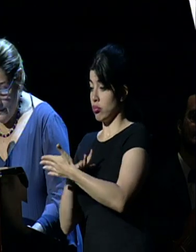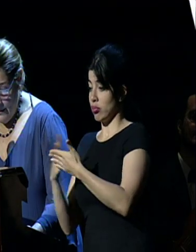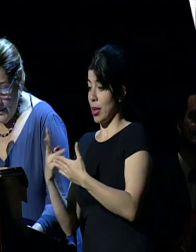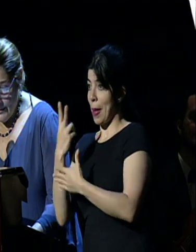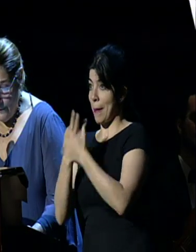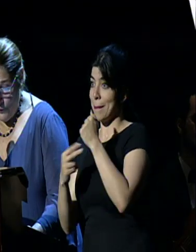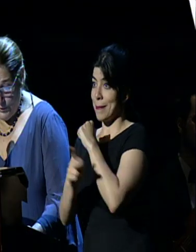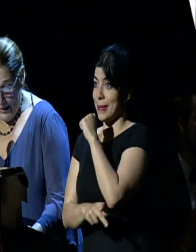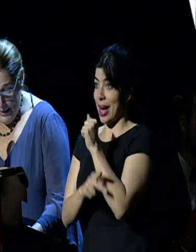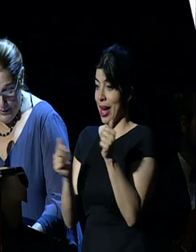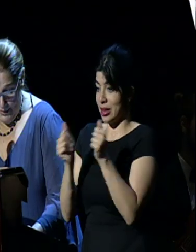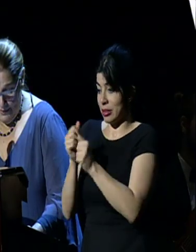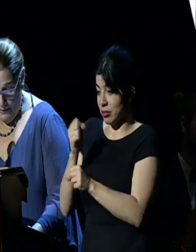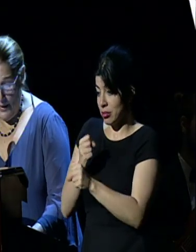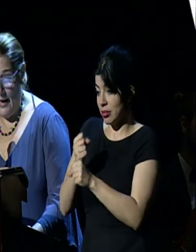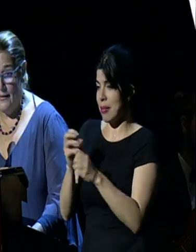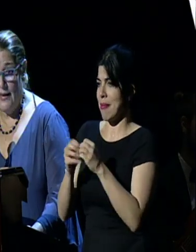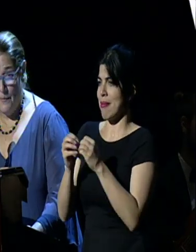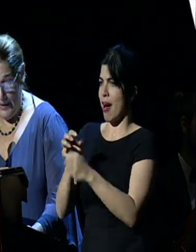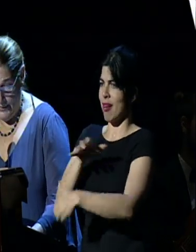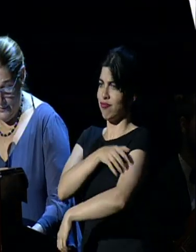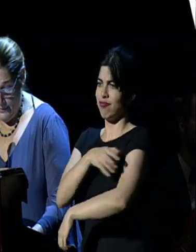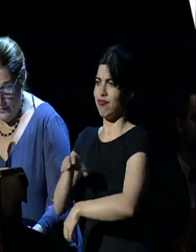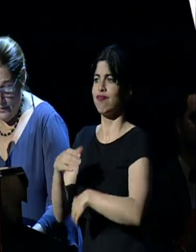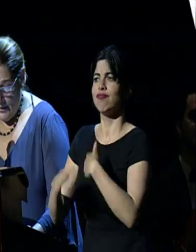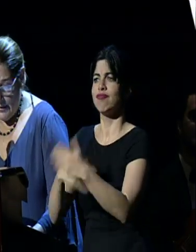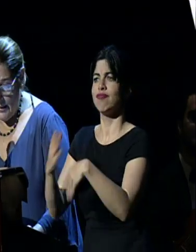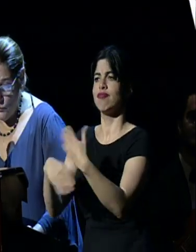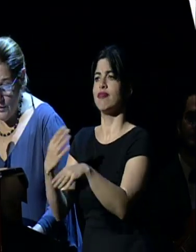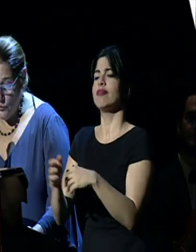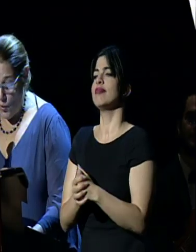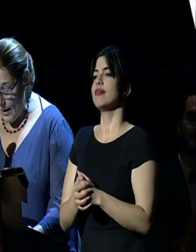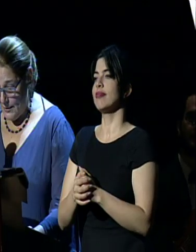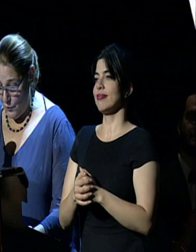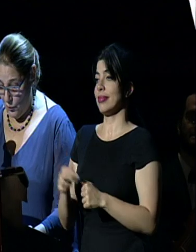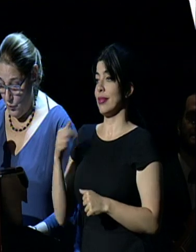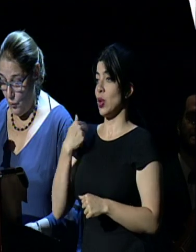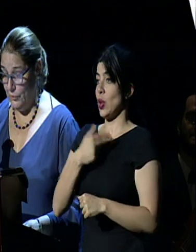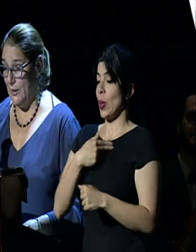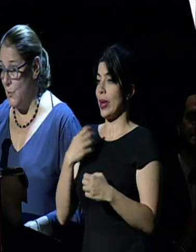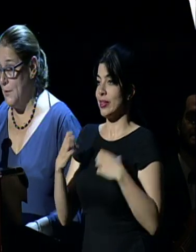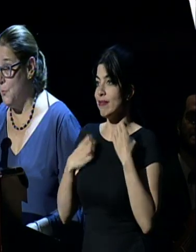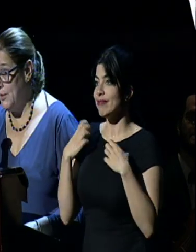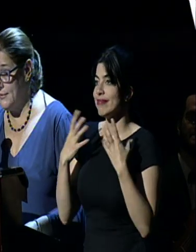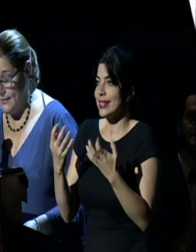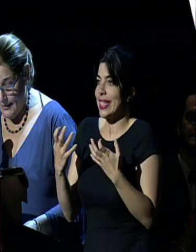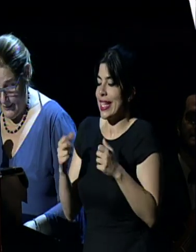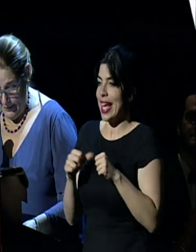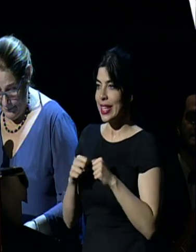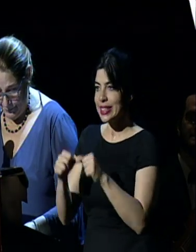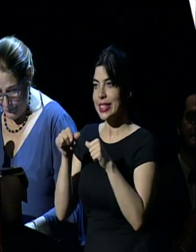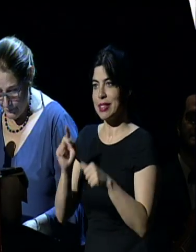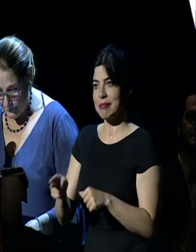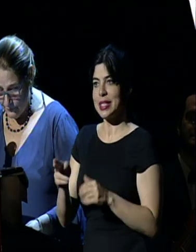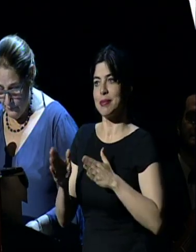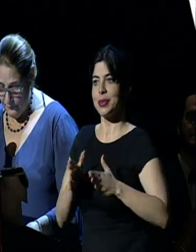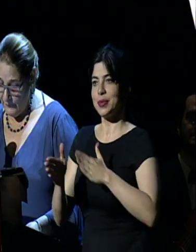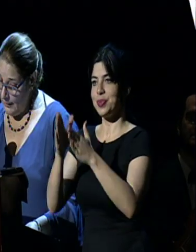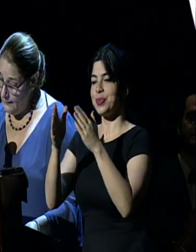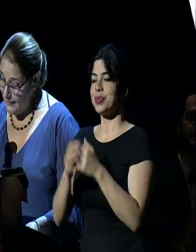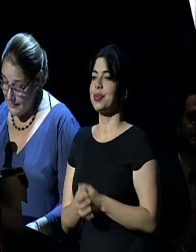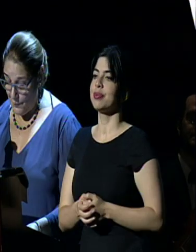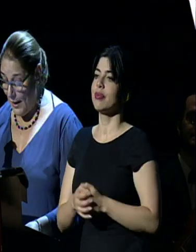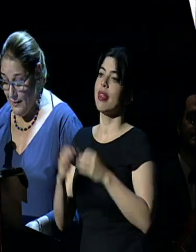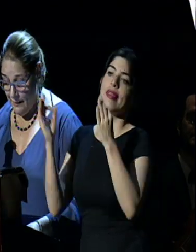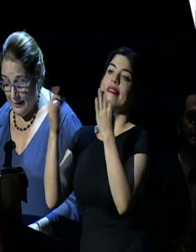binacional se fortalece cada día más y es nuestro ánimo continuar por esta senda.